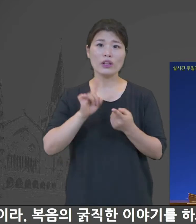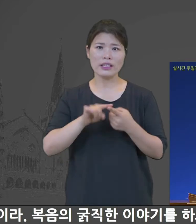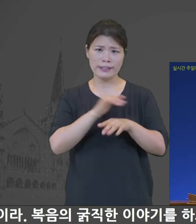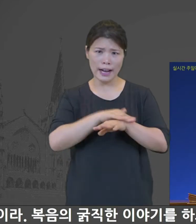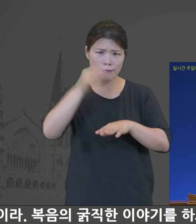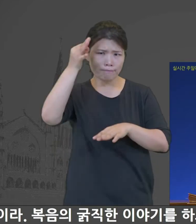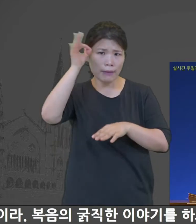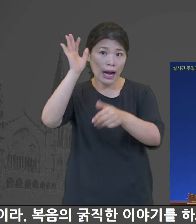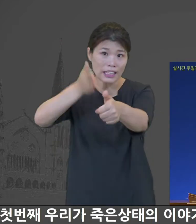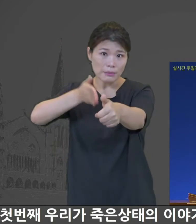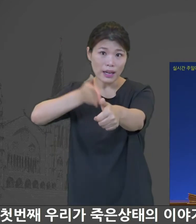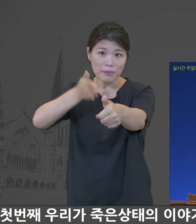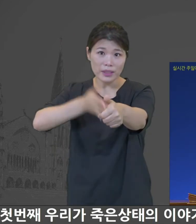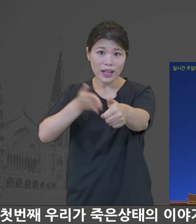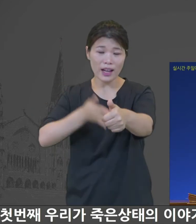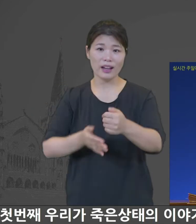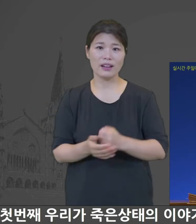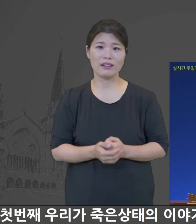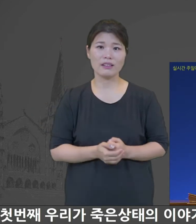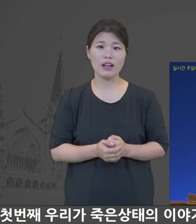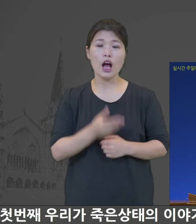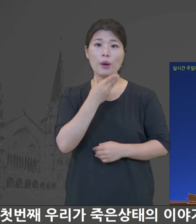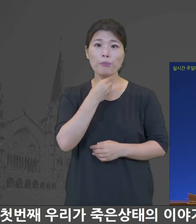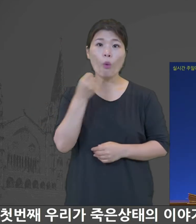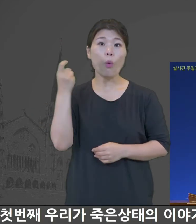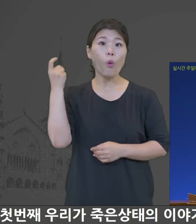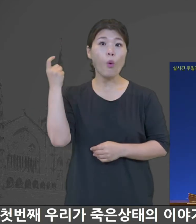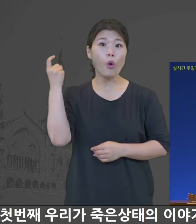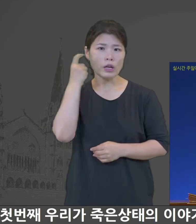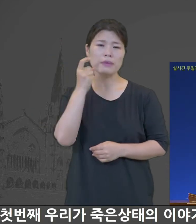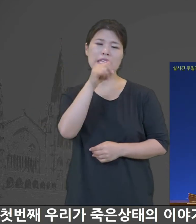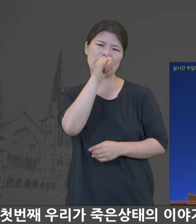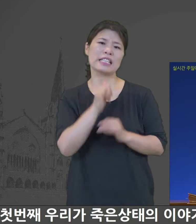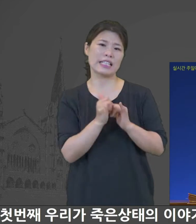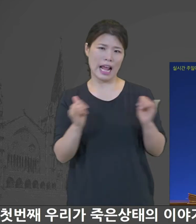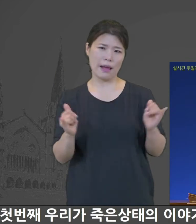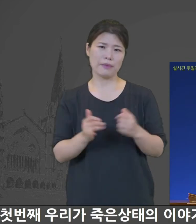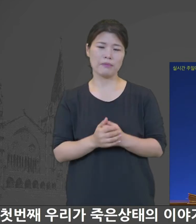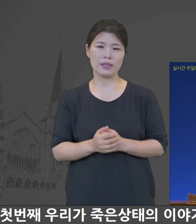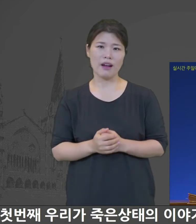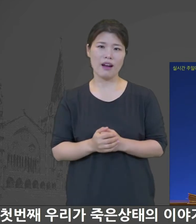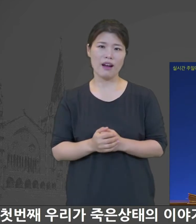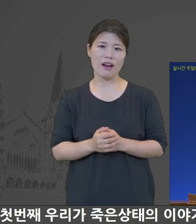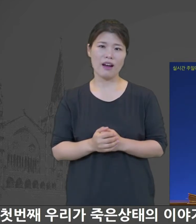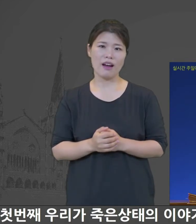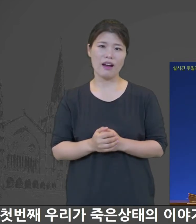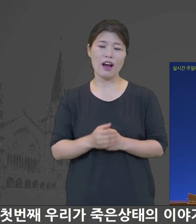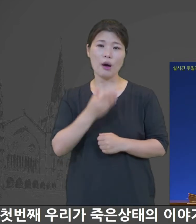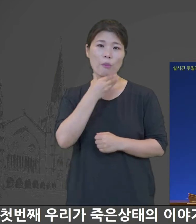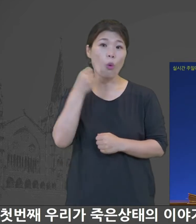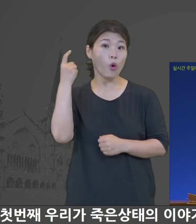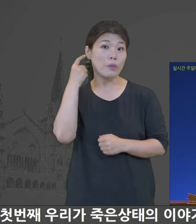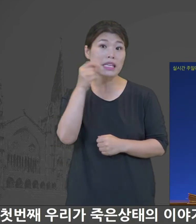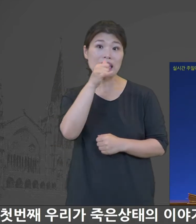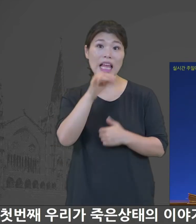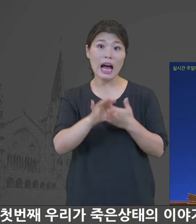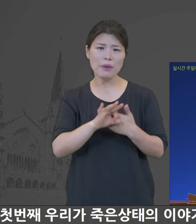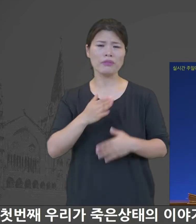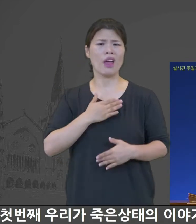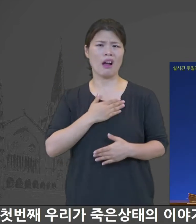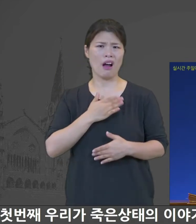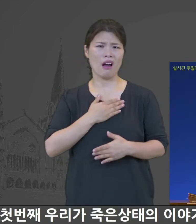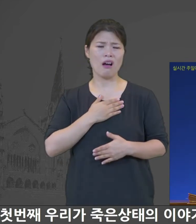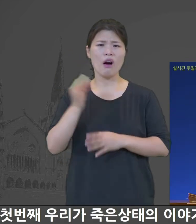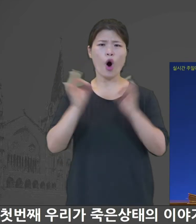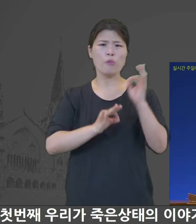있기를 바랍니다. 이게 복음이 있는 사람들입니다. 복음이 있는 사람들은요, 내가 허물과 죄로 죽었다는